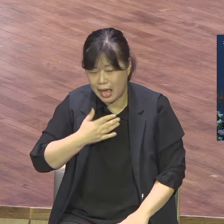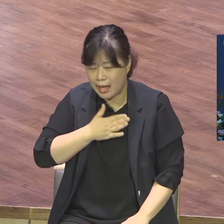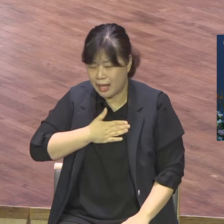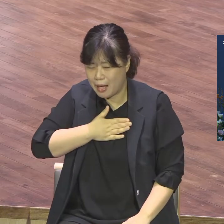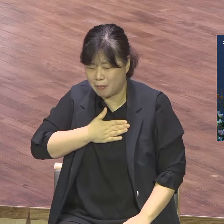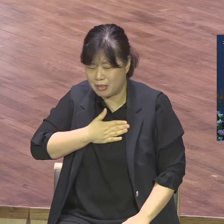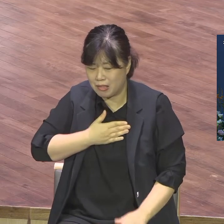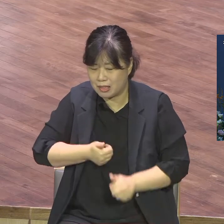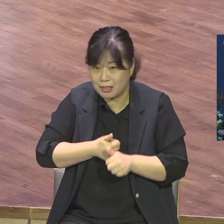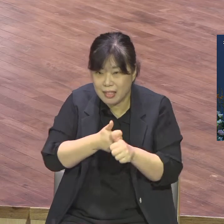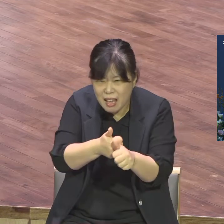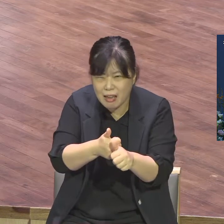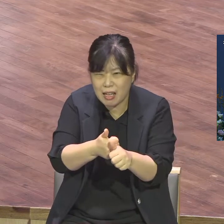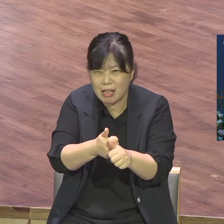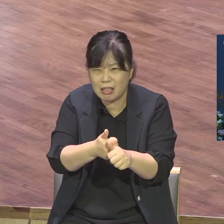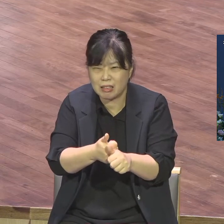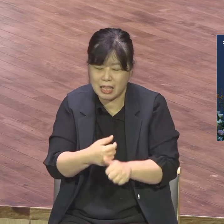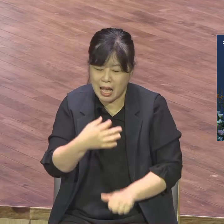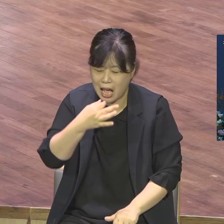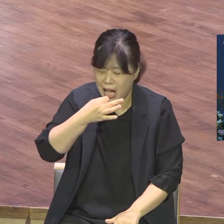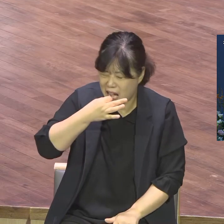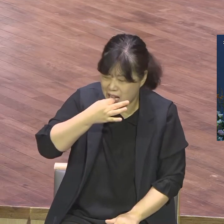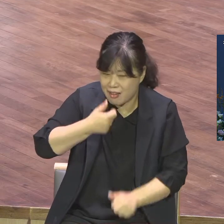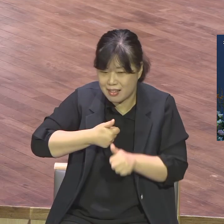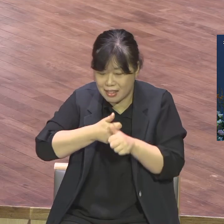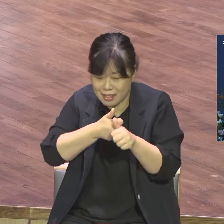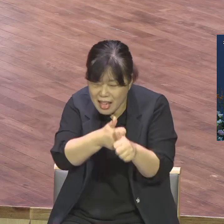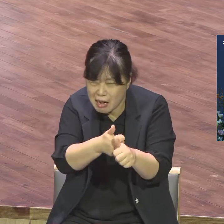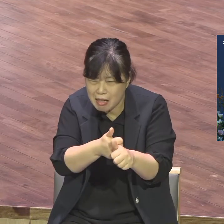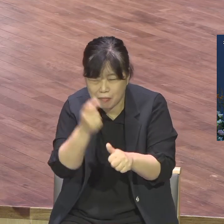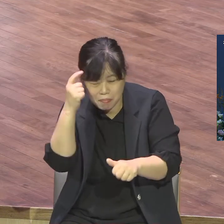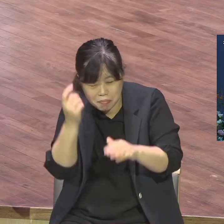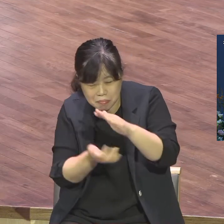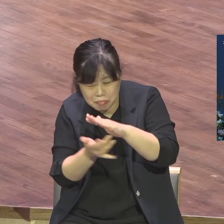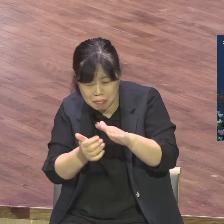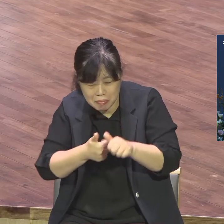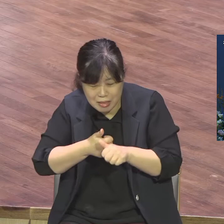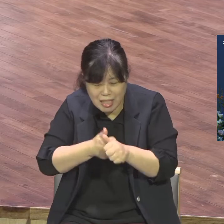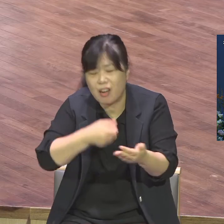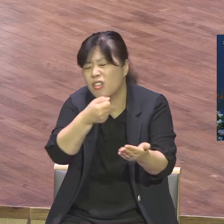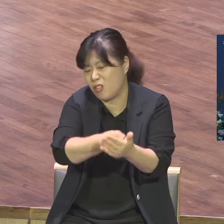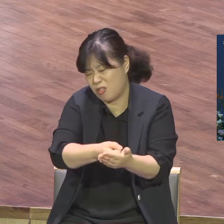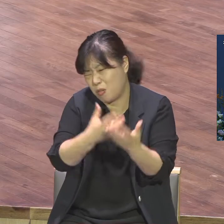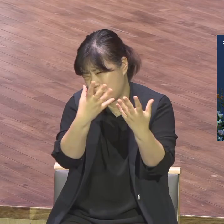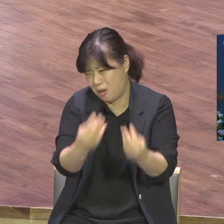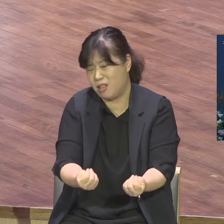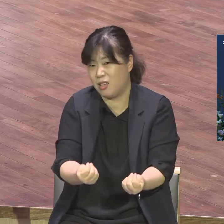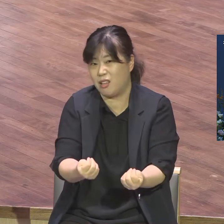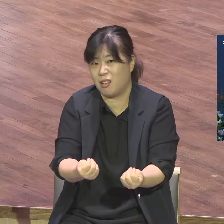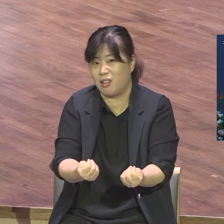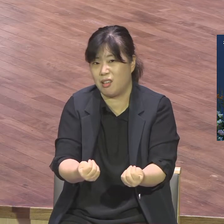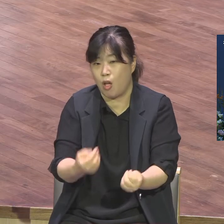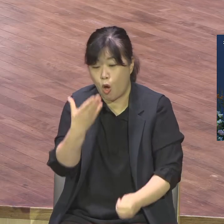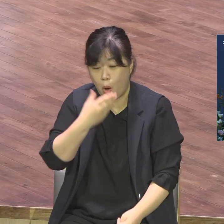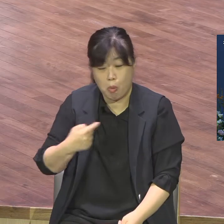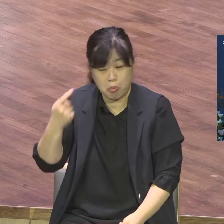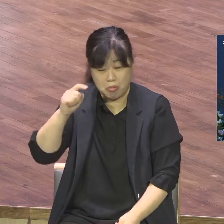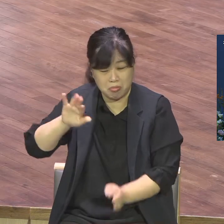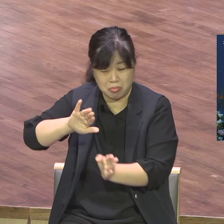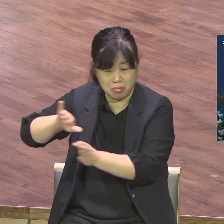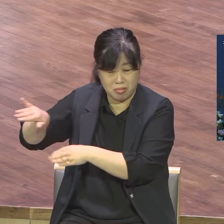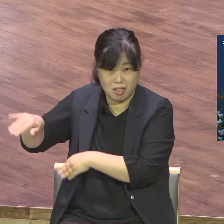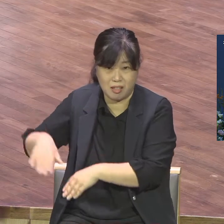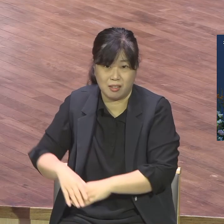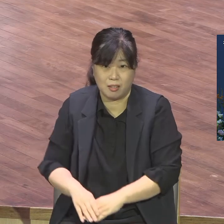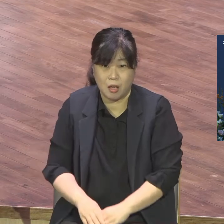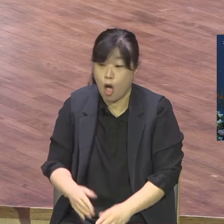내 육신적인 눈에 보는 서론을 이끌려 다니는 삶을 대부분이 다 그래 사니까, 예수를 믿어도 맛을